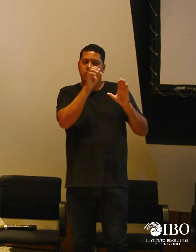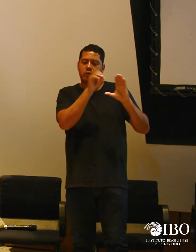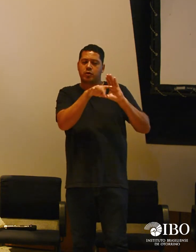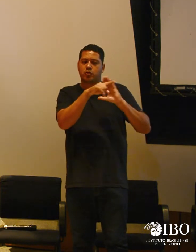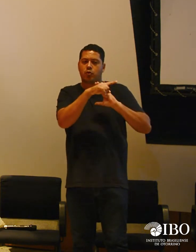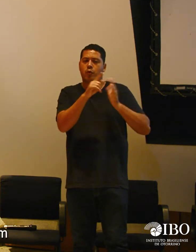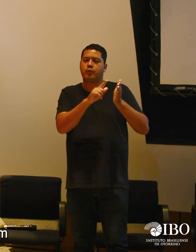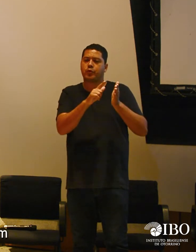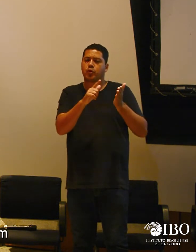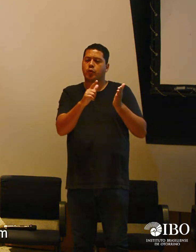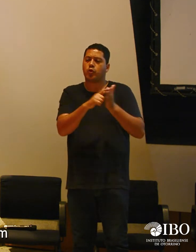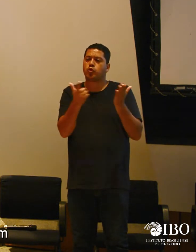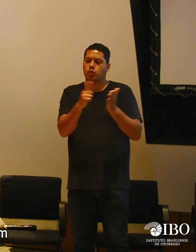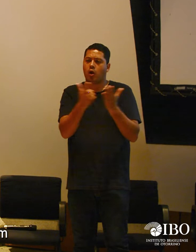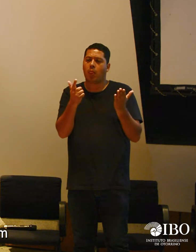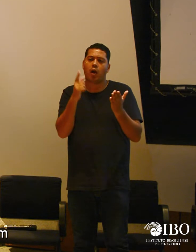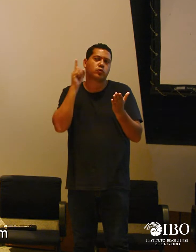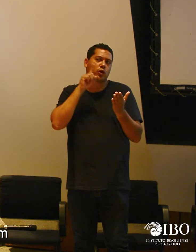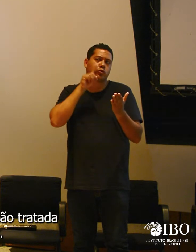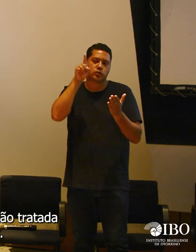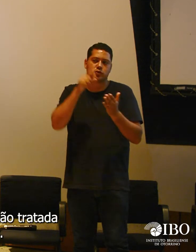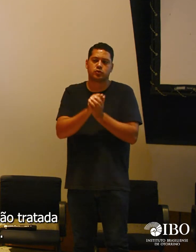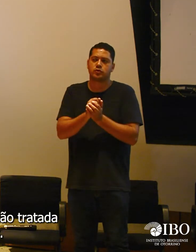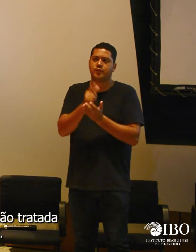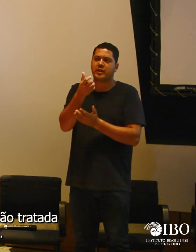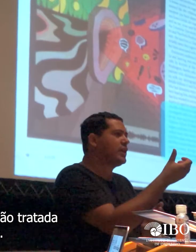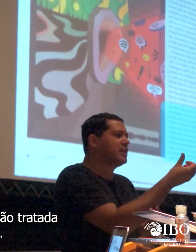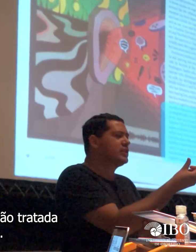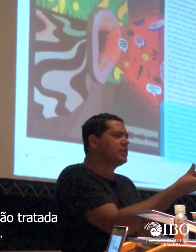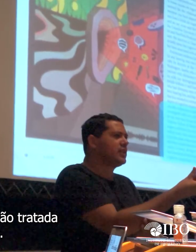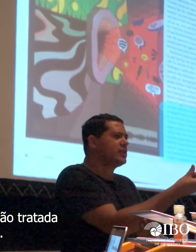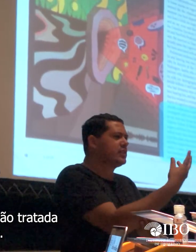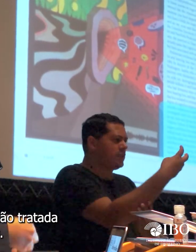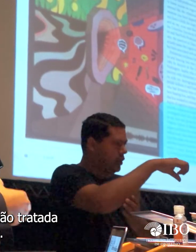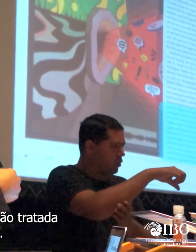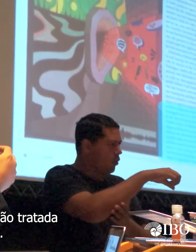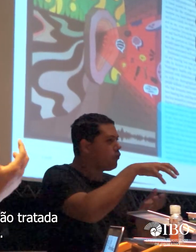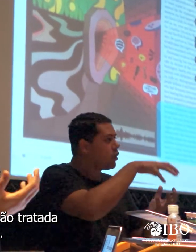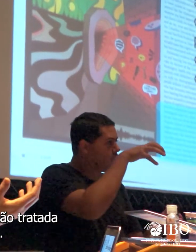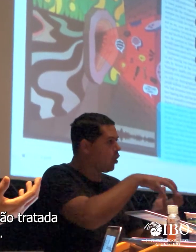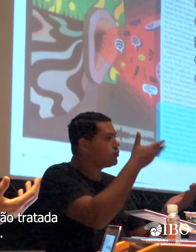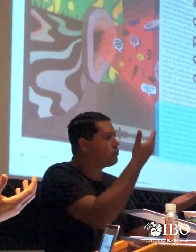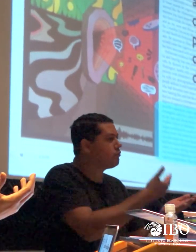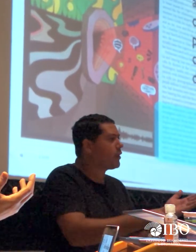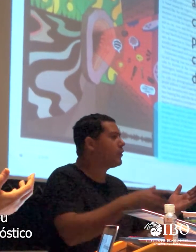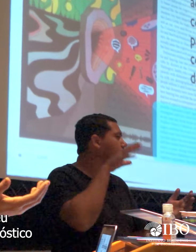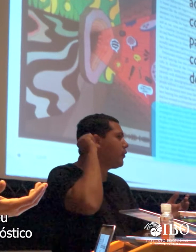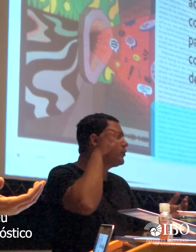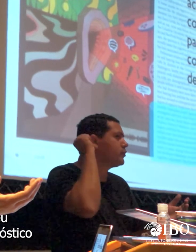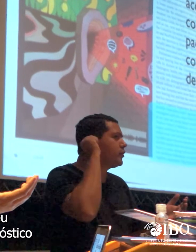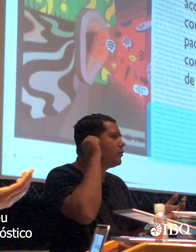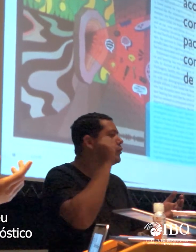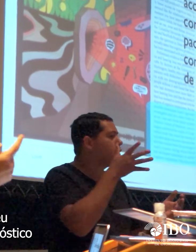Times, em que 639 idosos com diagnóstico de perda auditiva não tratada foram acompanhados. E o que a